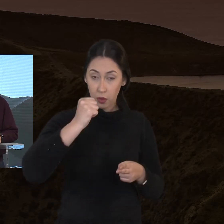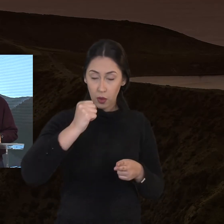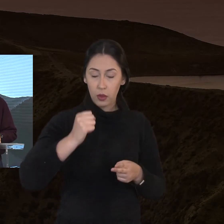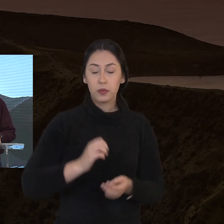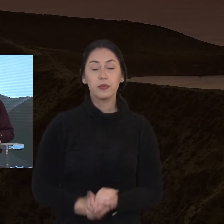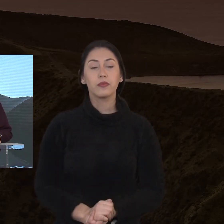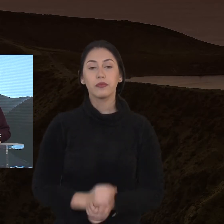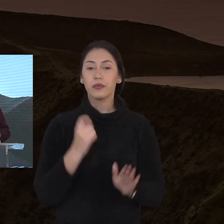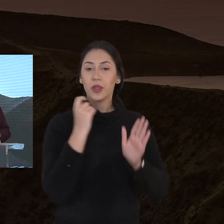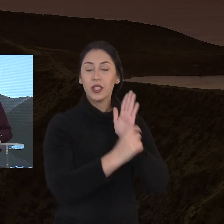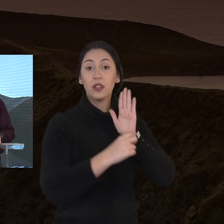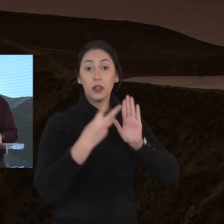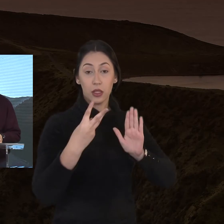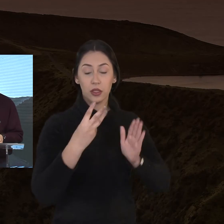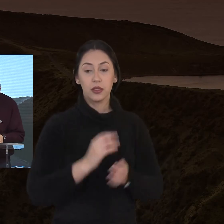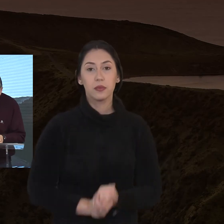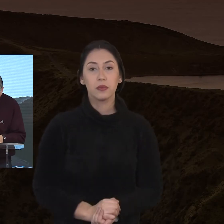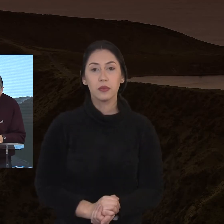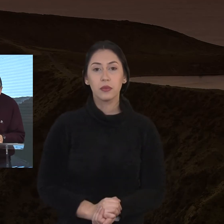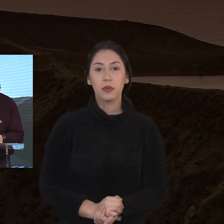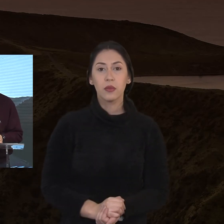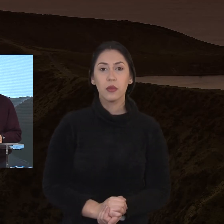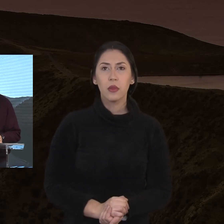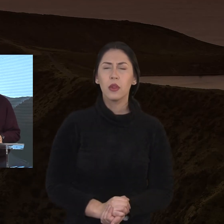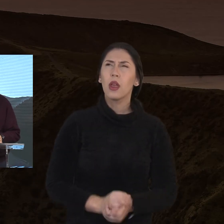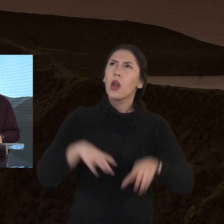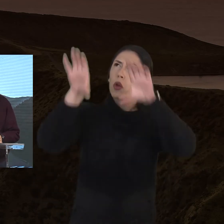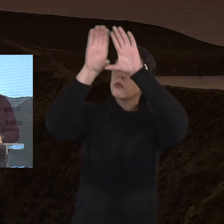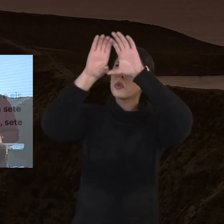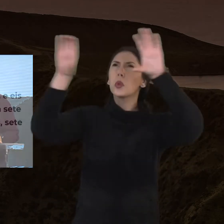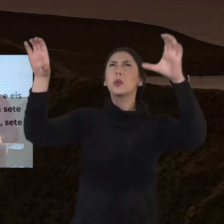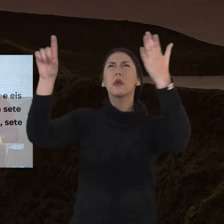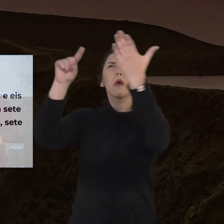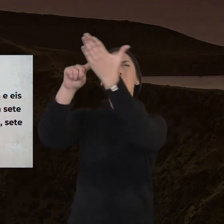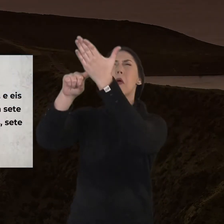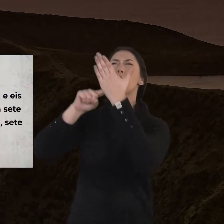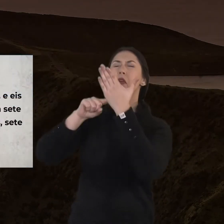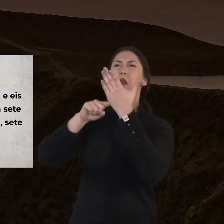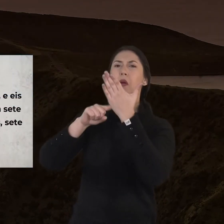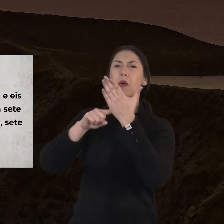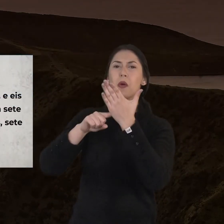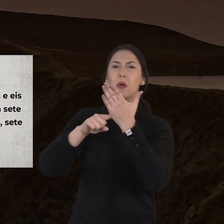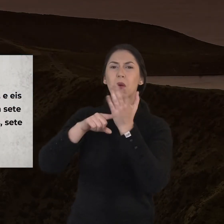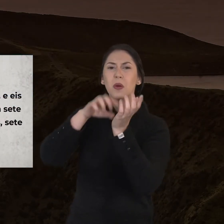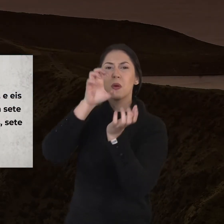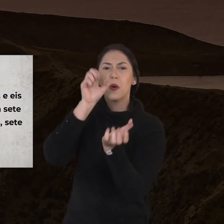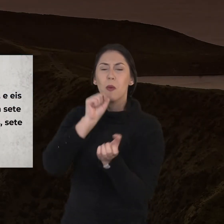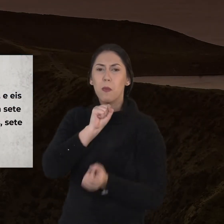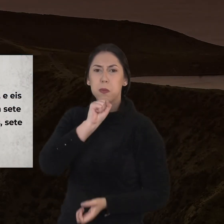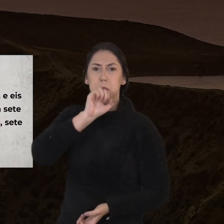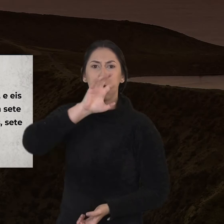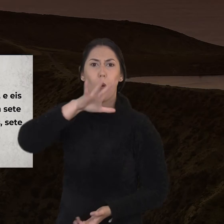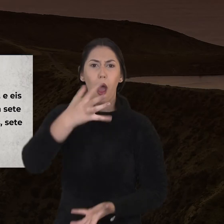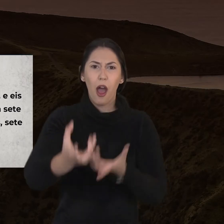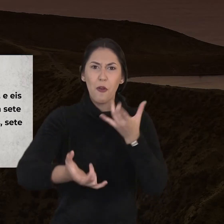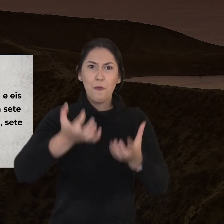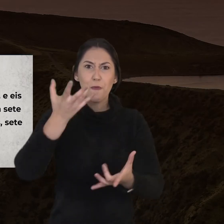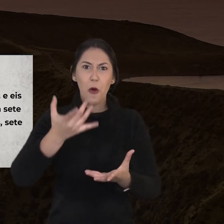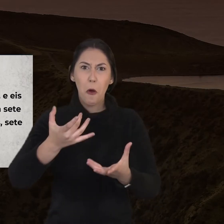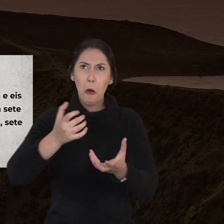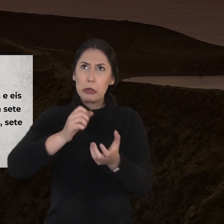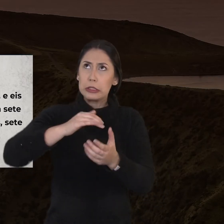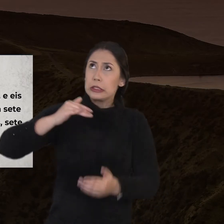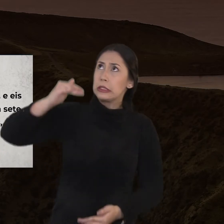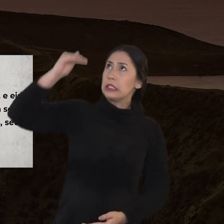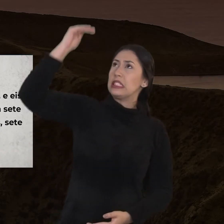o versículo 3 viu-se também outro sinal no céu e eis um dragão grande vermelho com sete cabeças e dez